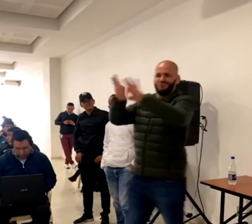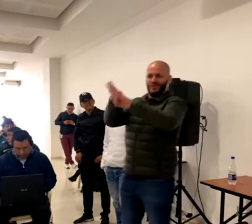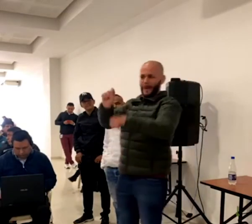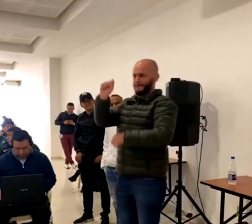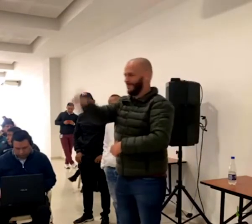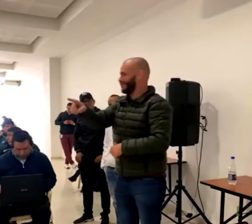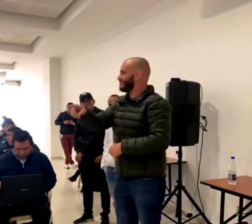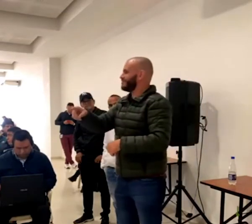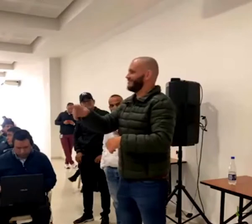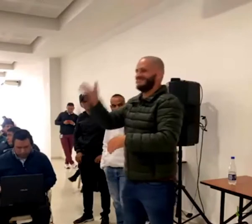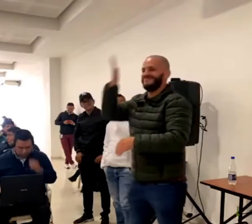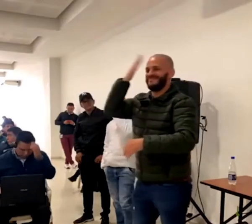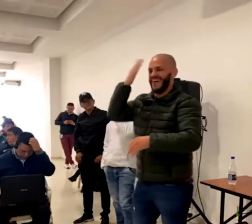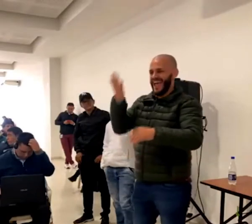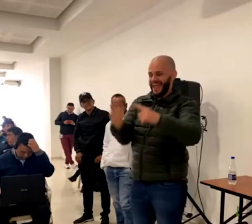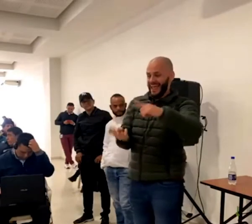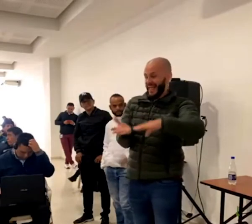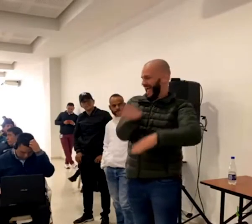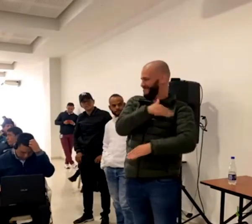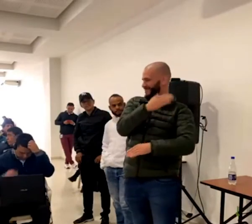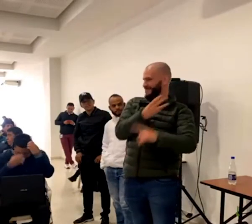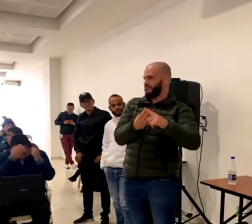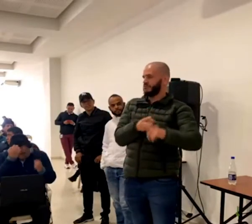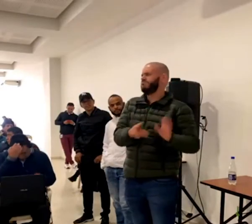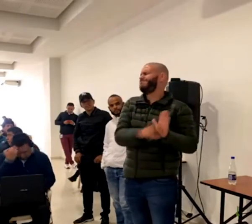entonces nuevamente presentado